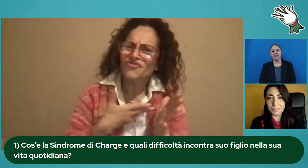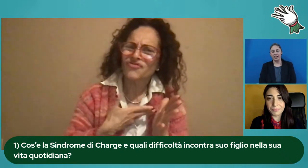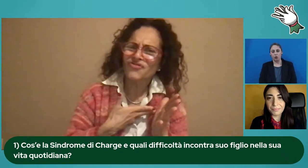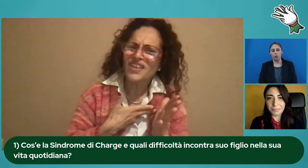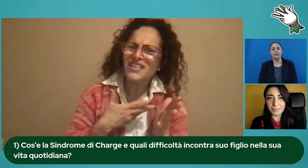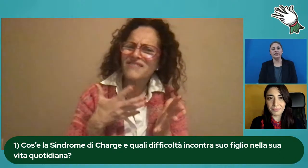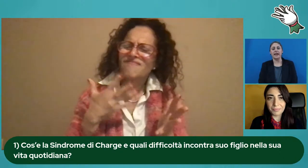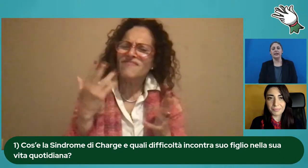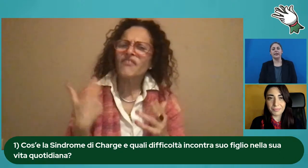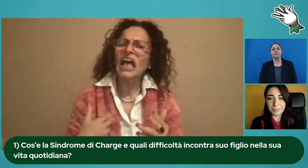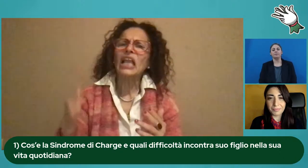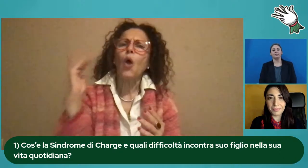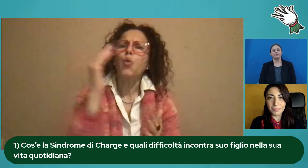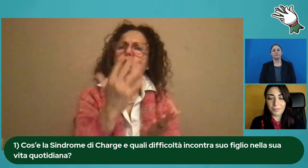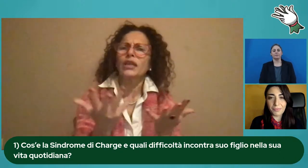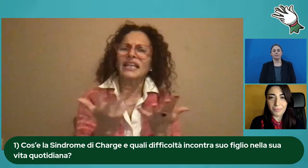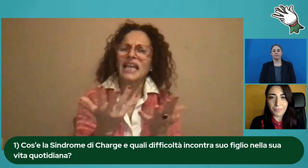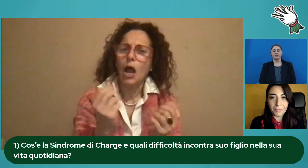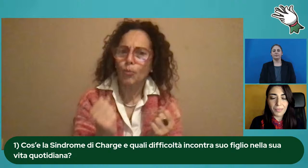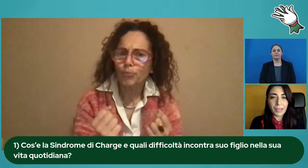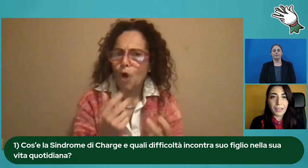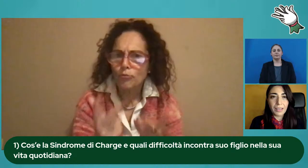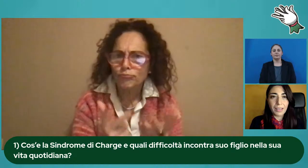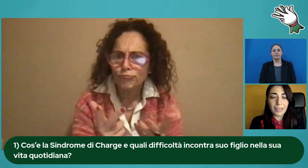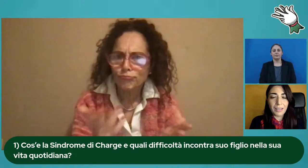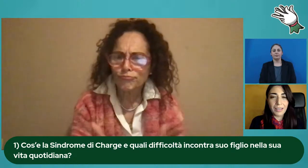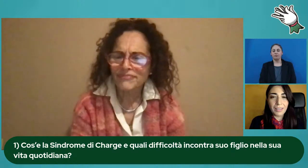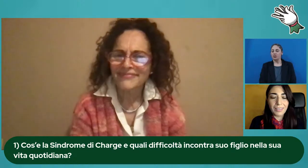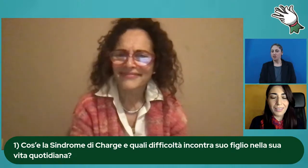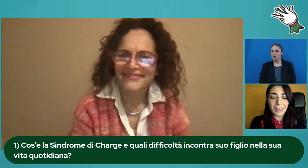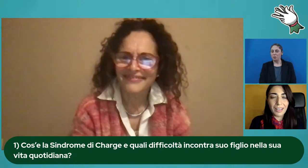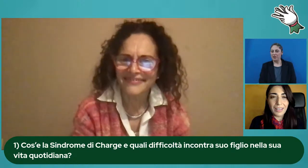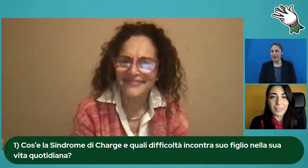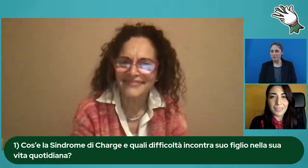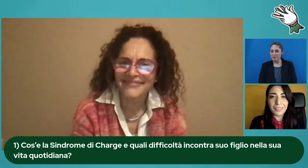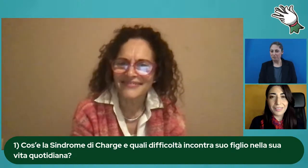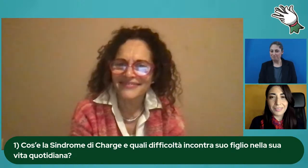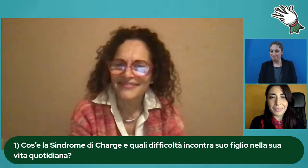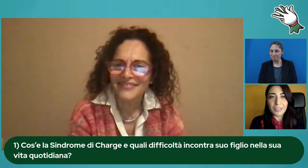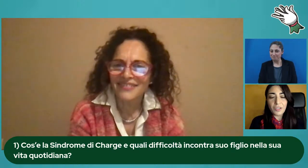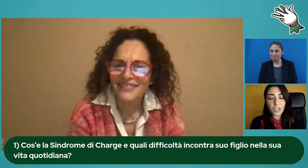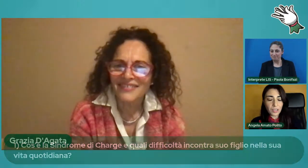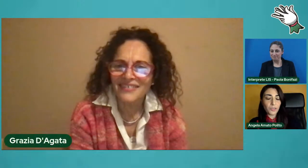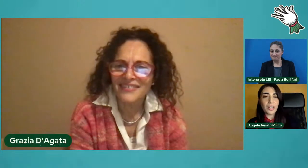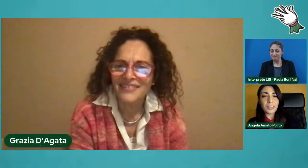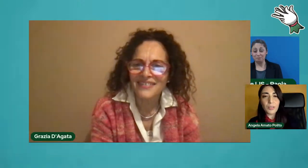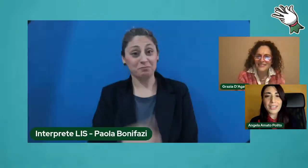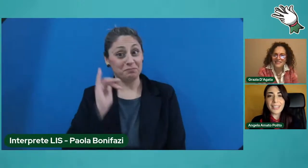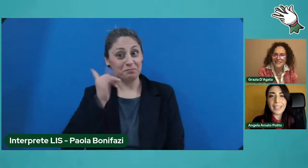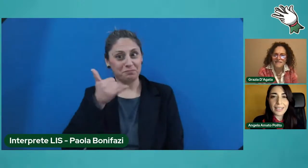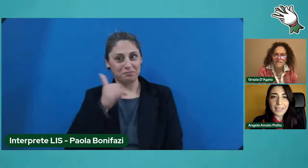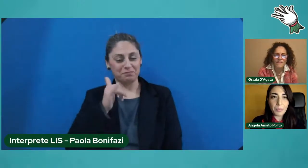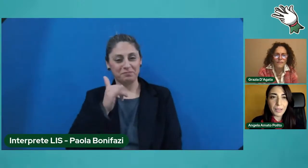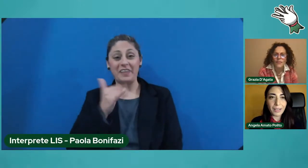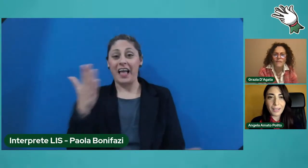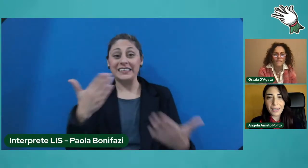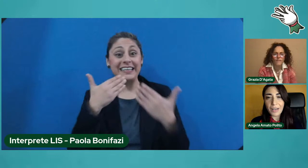vita quotidiana? Ce ne può parlare un po'? Certo, anzi grazie per